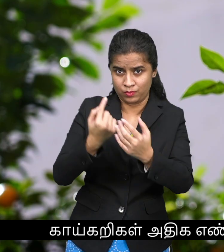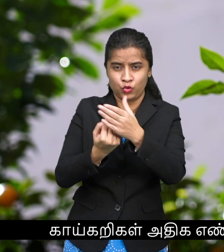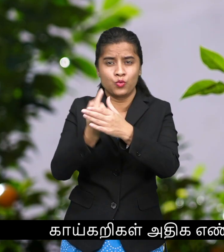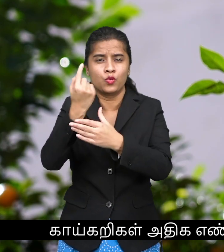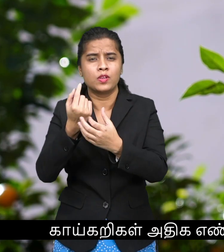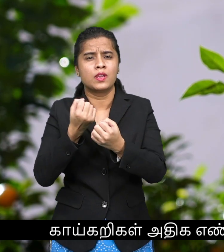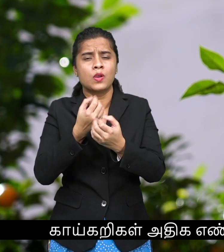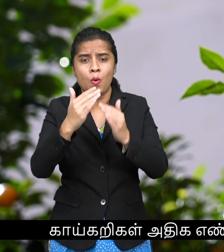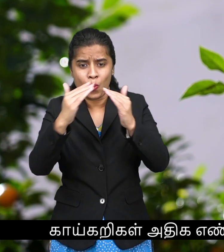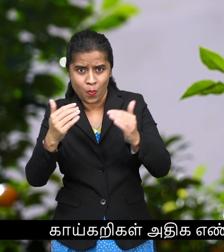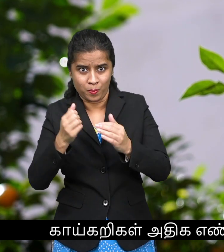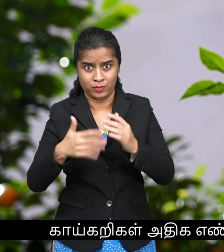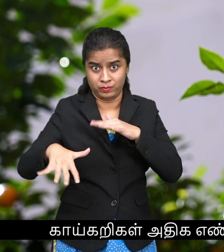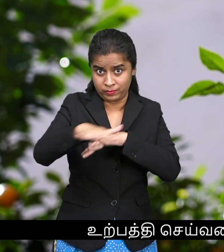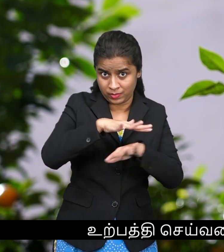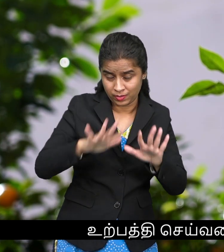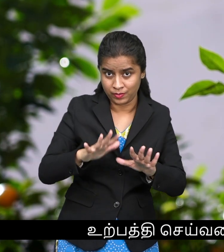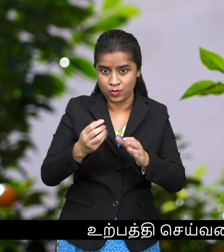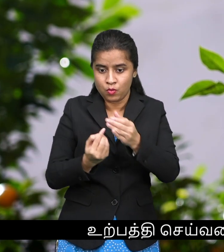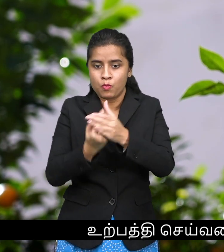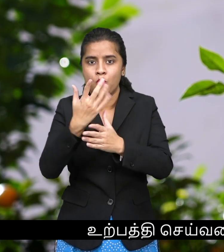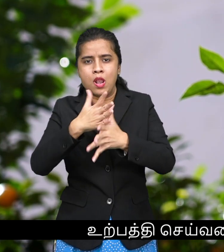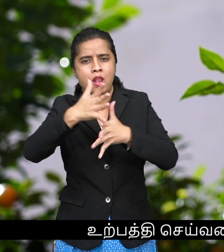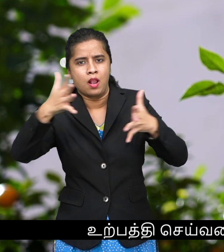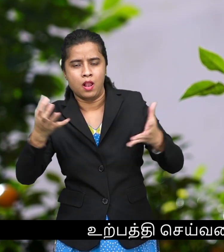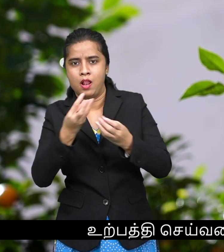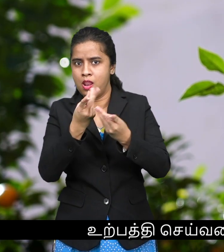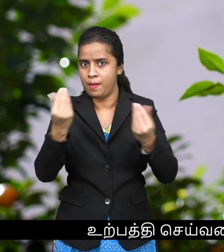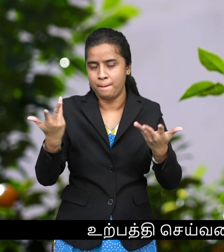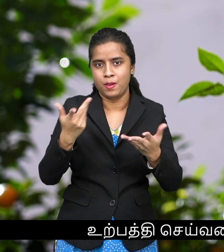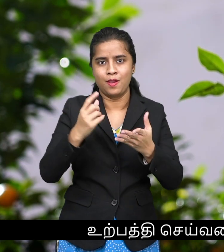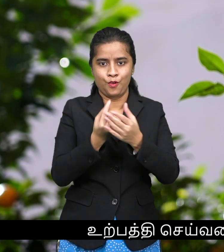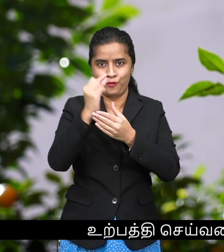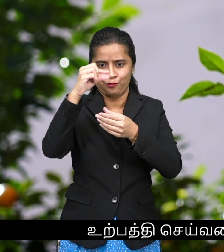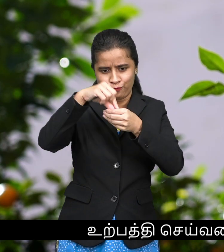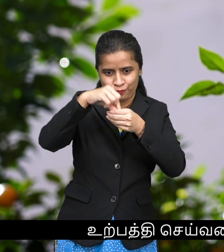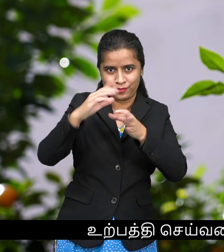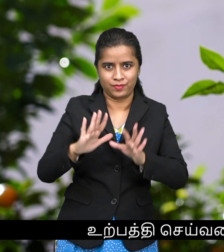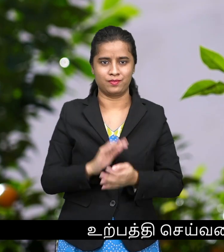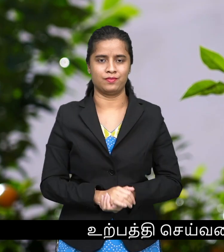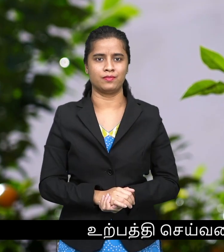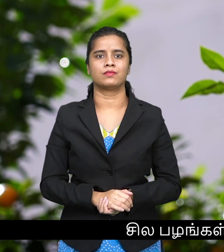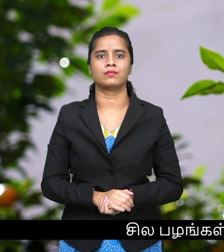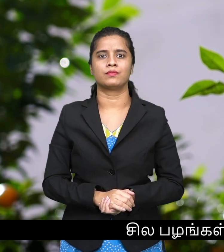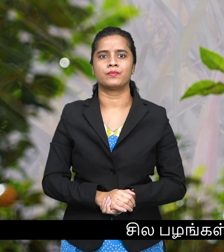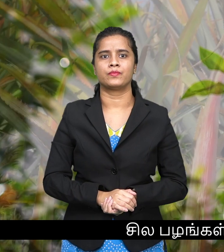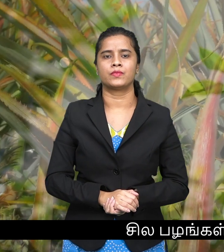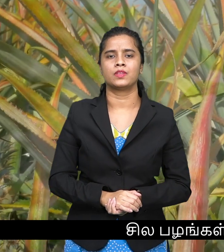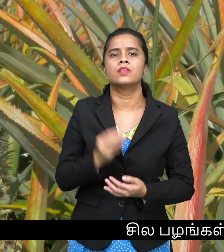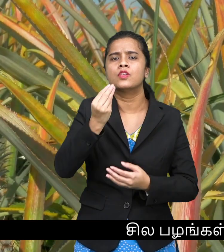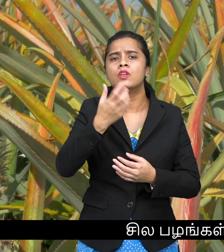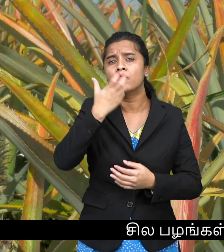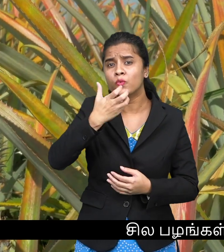காய்கறிகள் அதிக எண்ணிக்கையிலான விதைகளை உற்பத்தி செய்வதை நீங்கள் கவனித்தீர்கள். சில